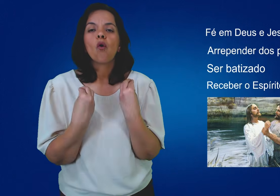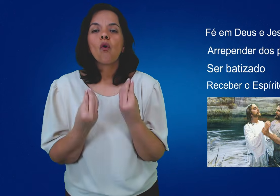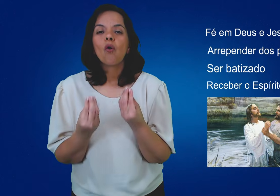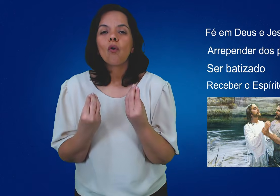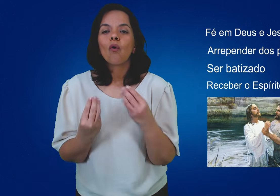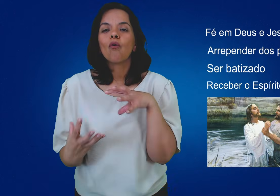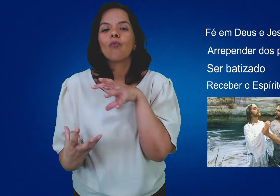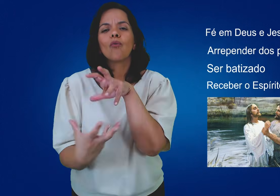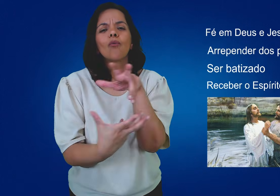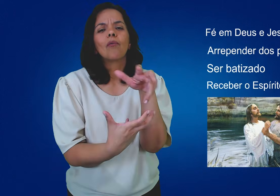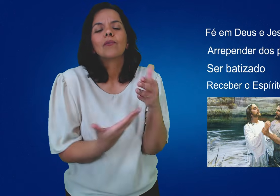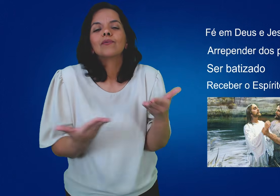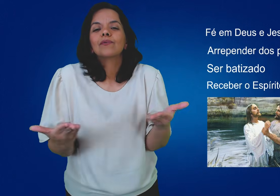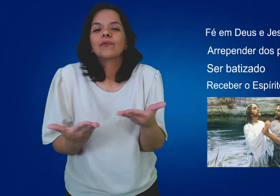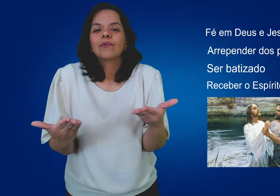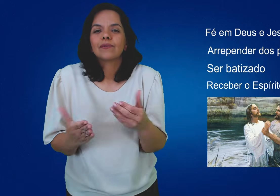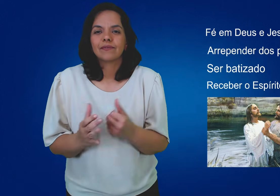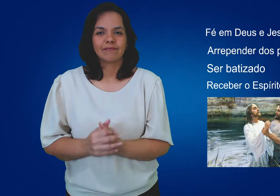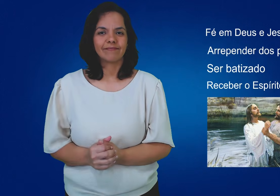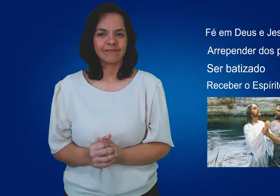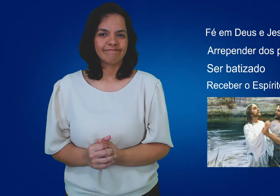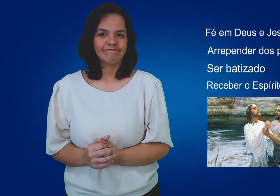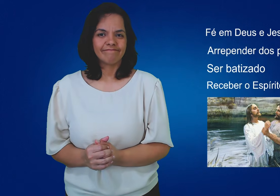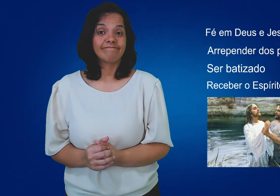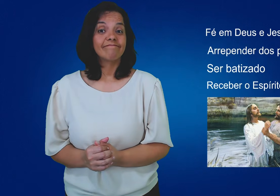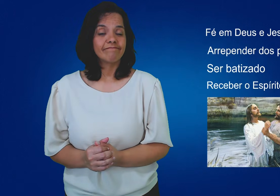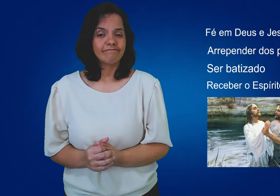disso, como que seria o mundo hoje?